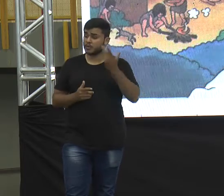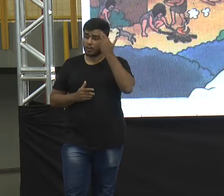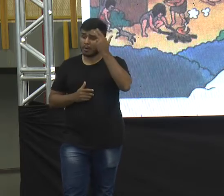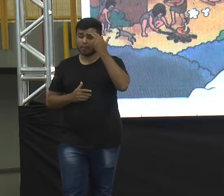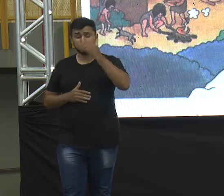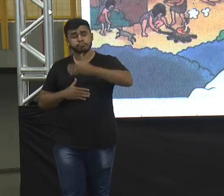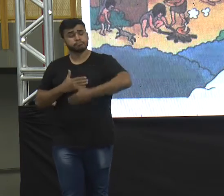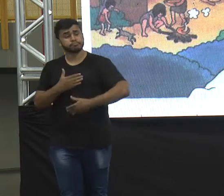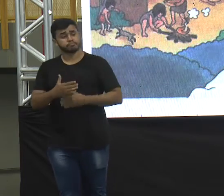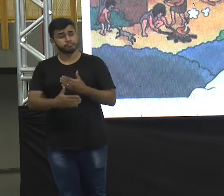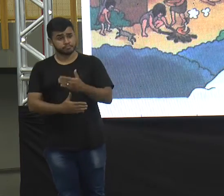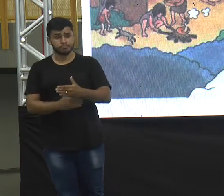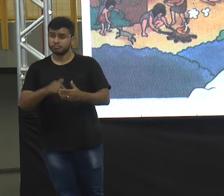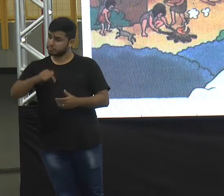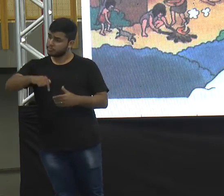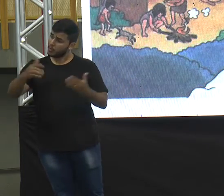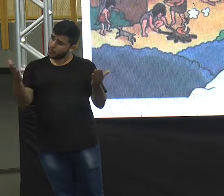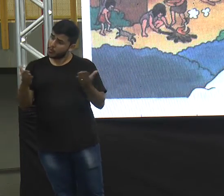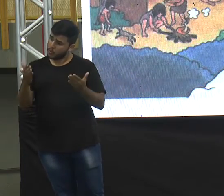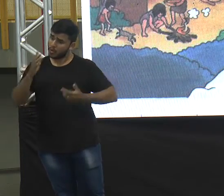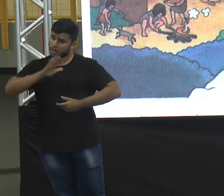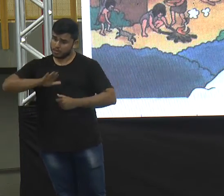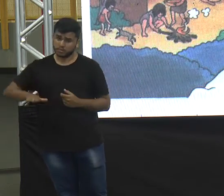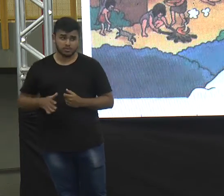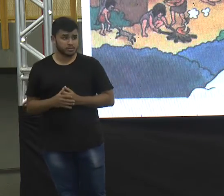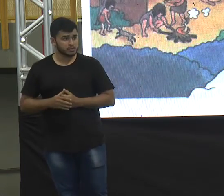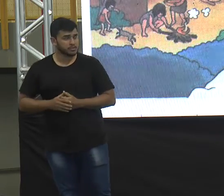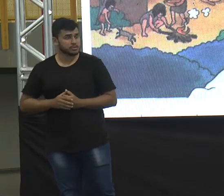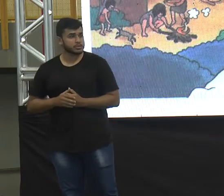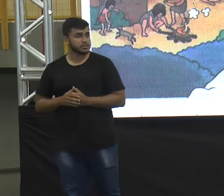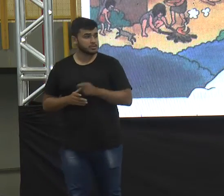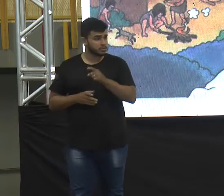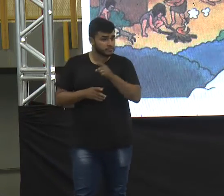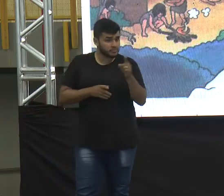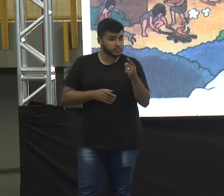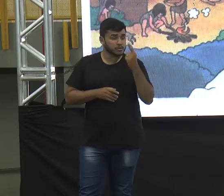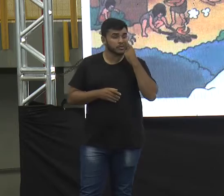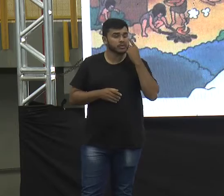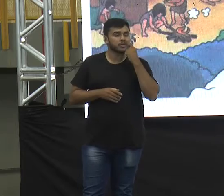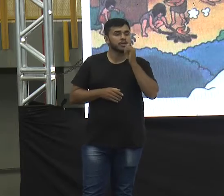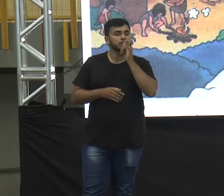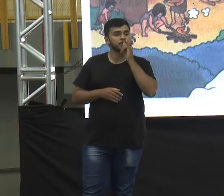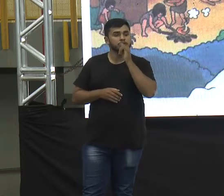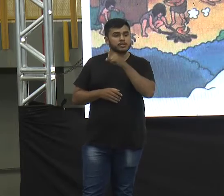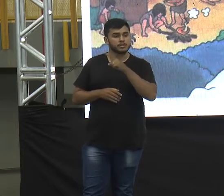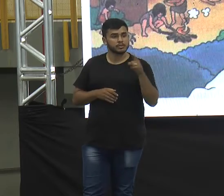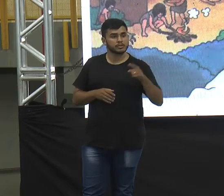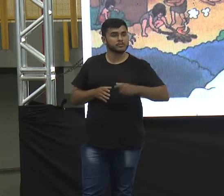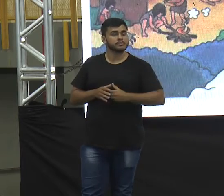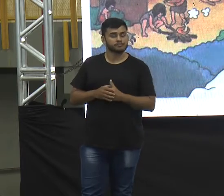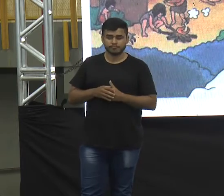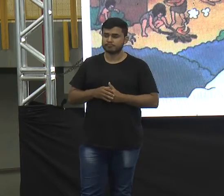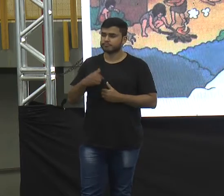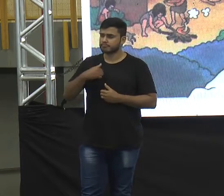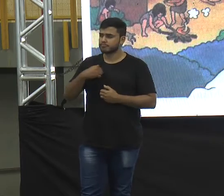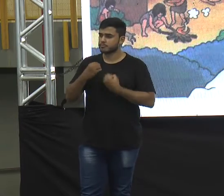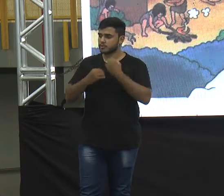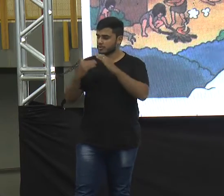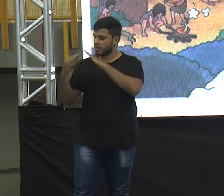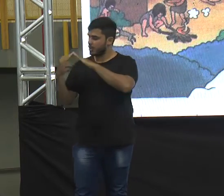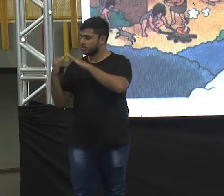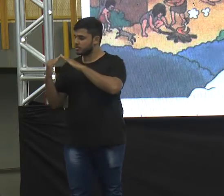automático. Hoje em dia é assim. Você, com o passar do tempo, quando você muda de